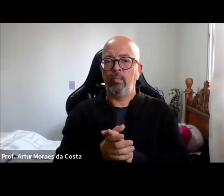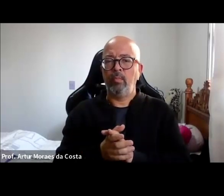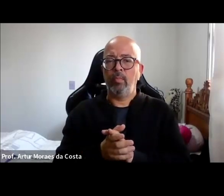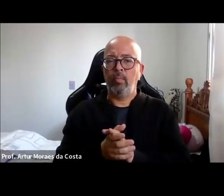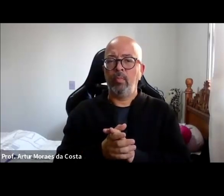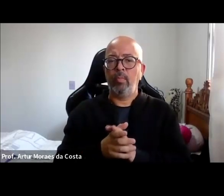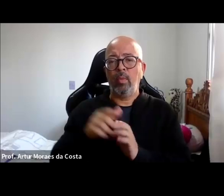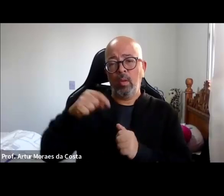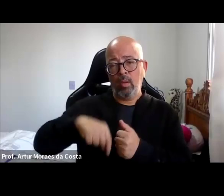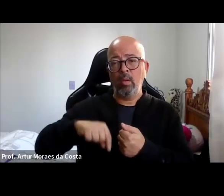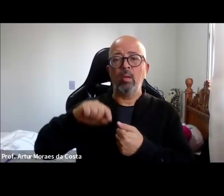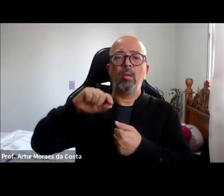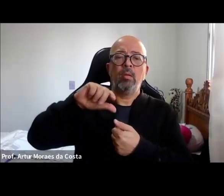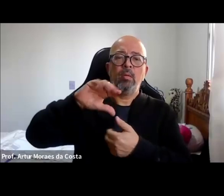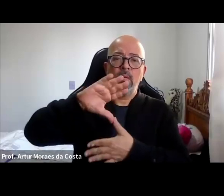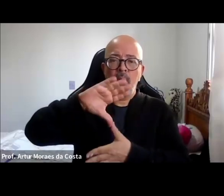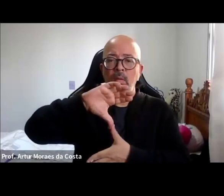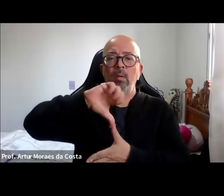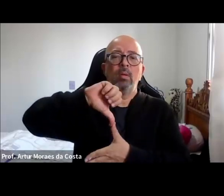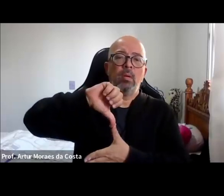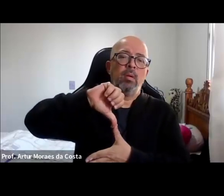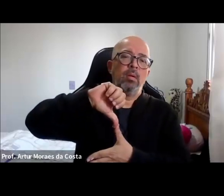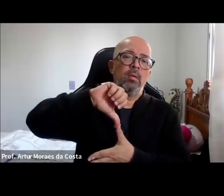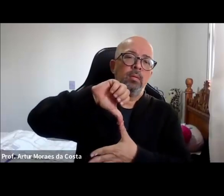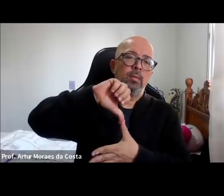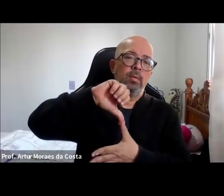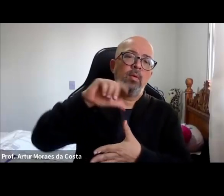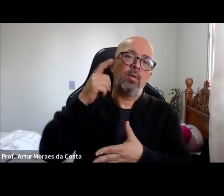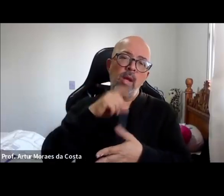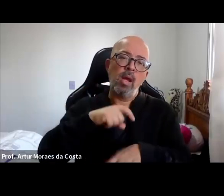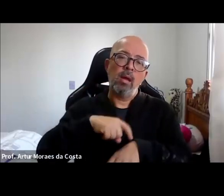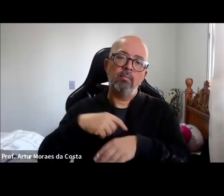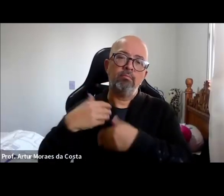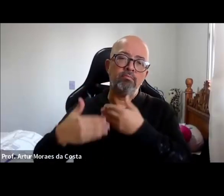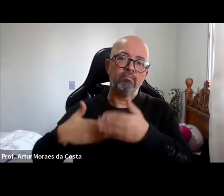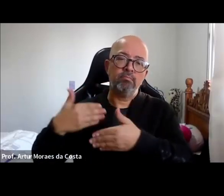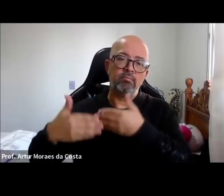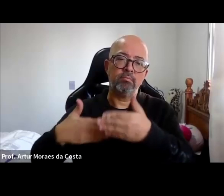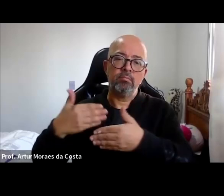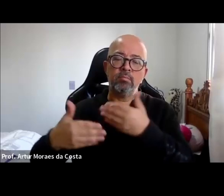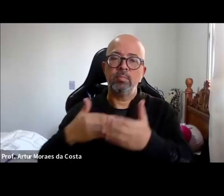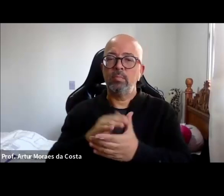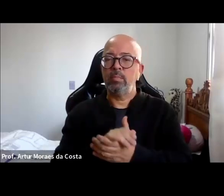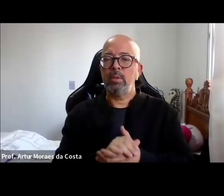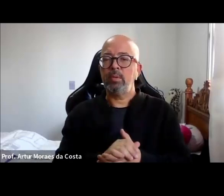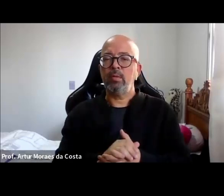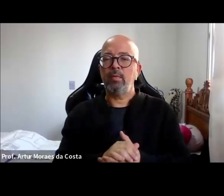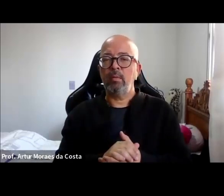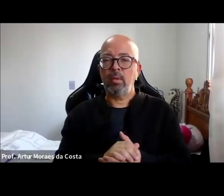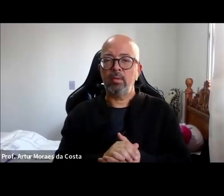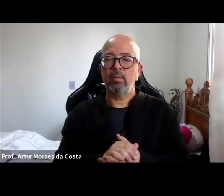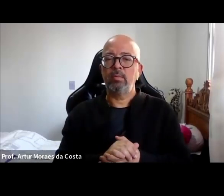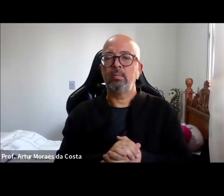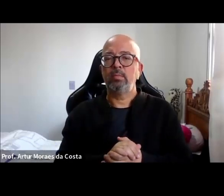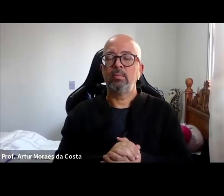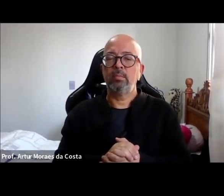lo ha dicho en portugués Entonces si puedes un plato de comida Jimena nos comenta la la importancia de la descripción de un plato